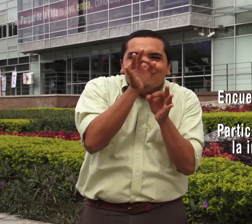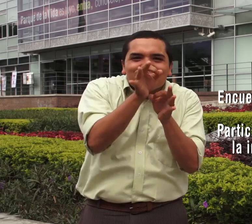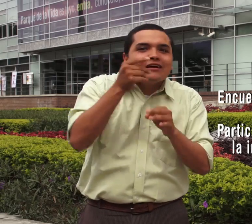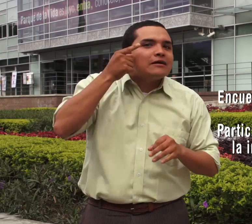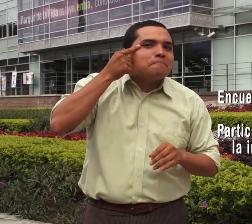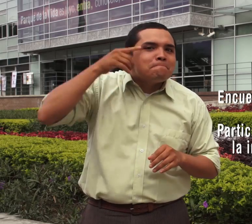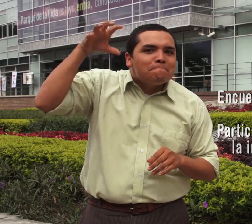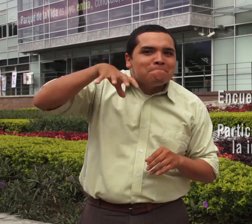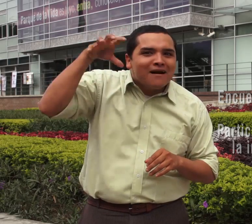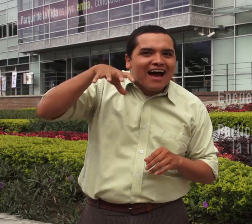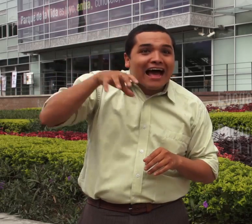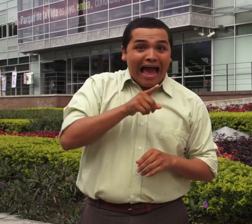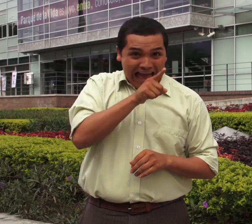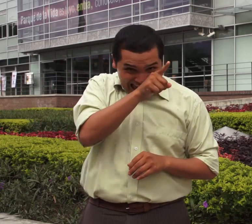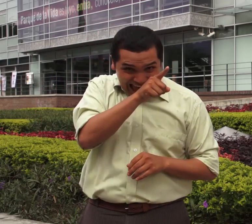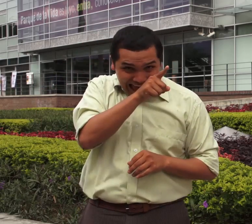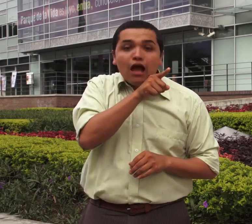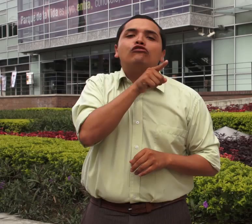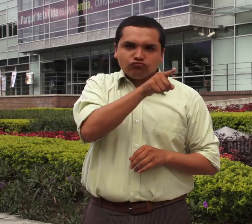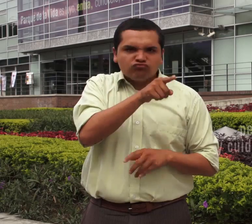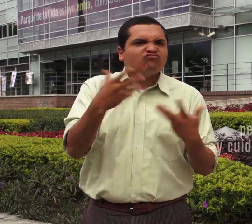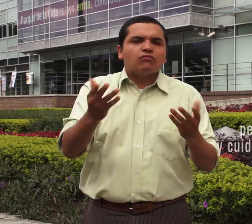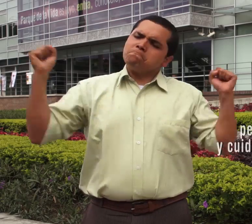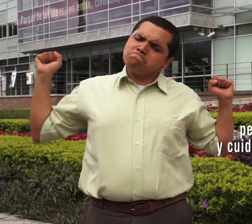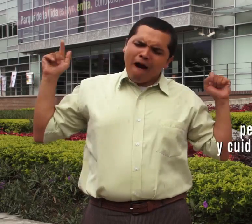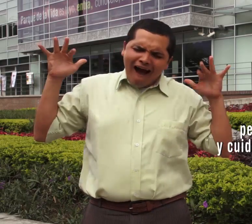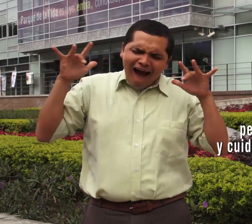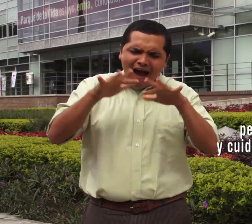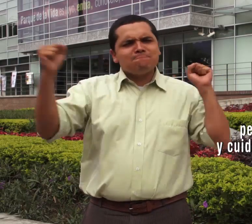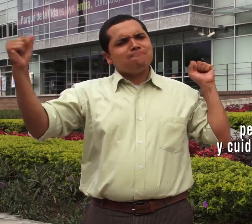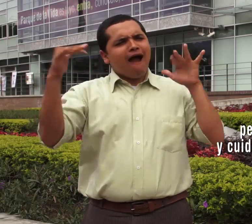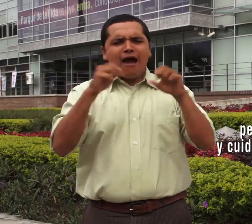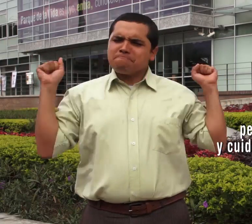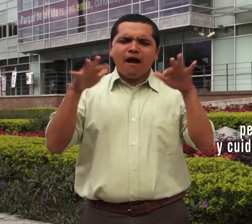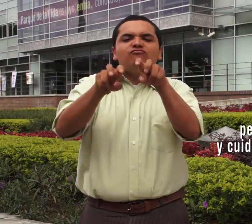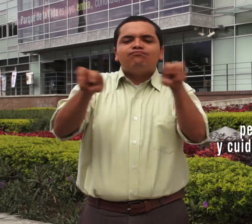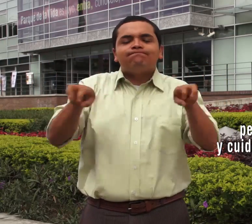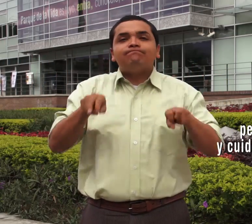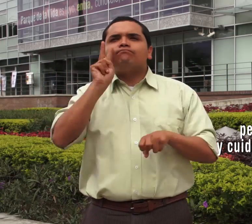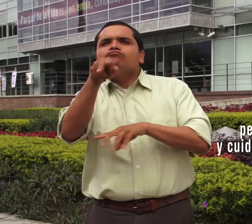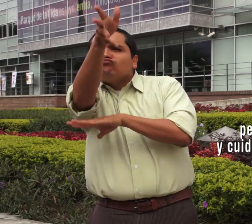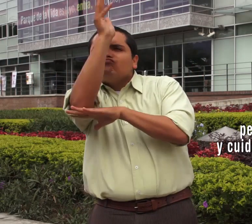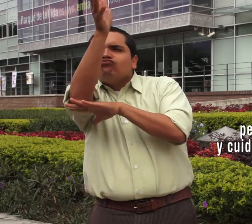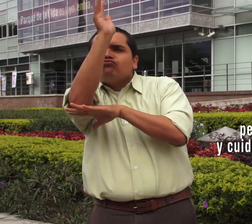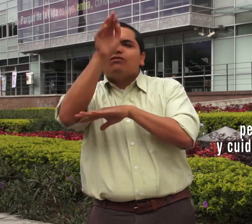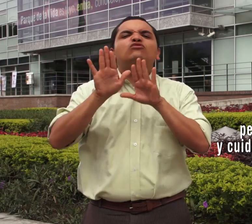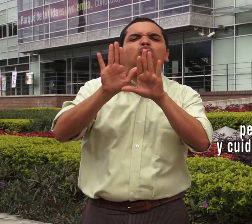personas con discapacidad este foro está dirigido a líderes personas con discapacidad y cuidadores del corregimiento